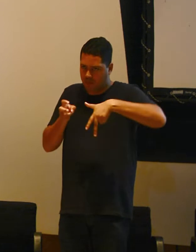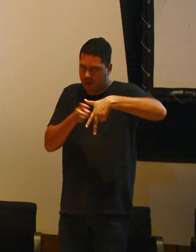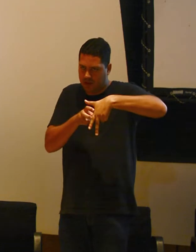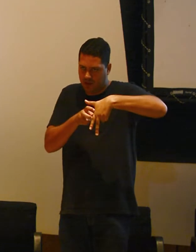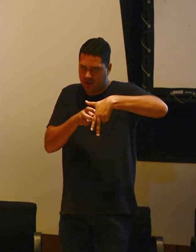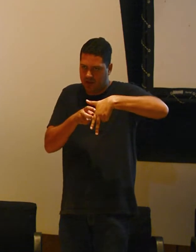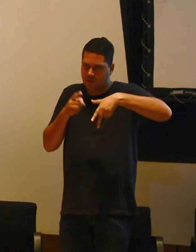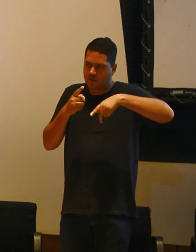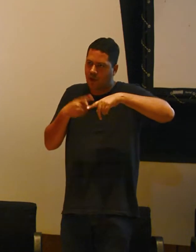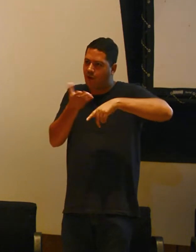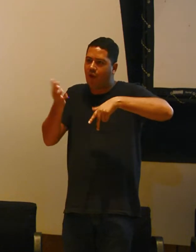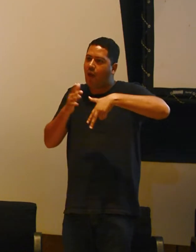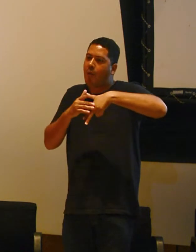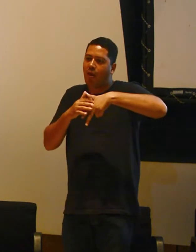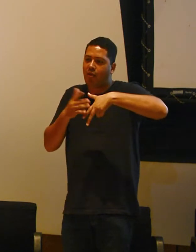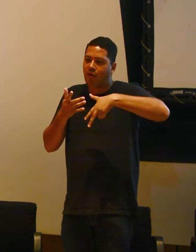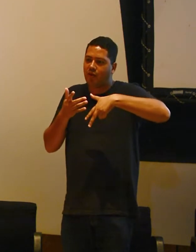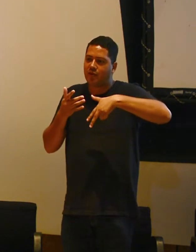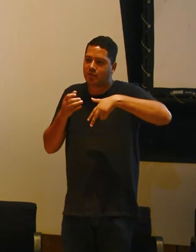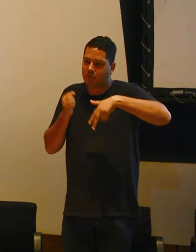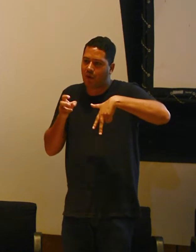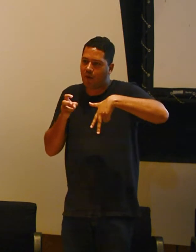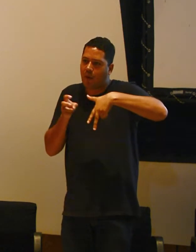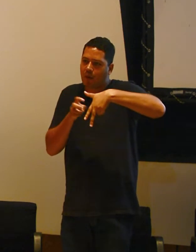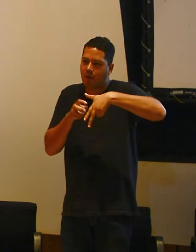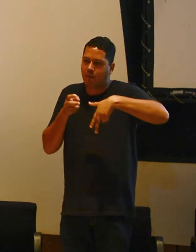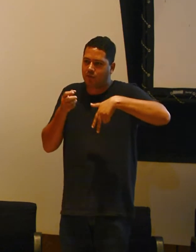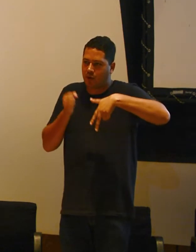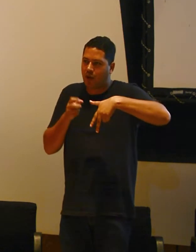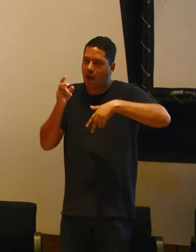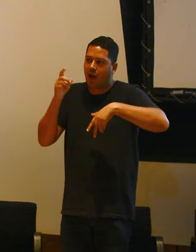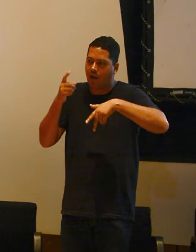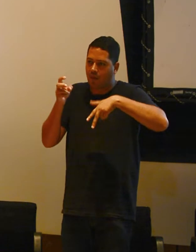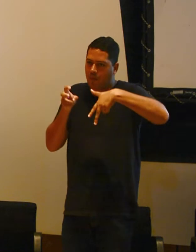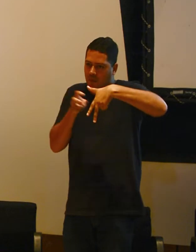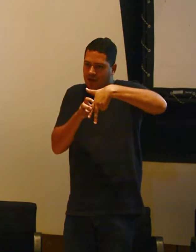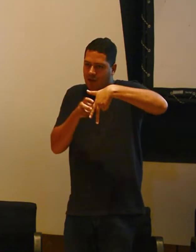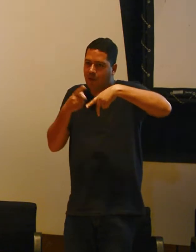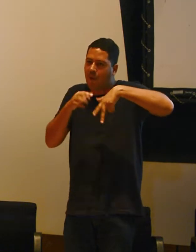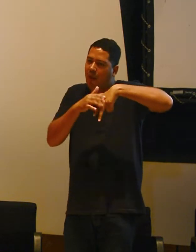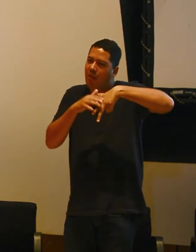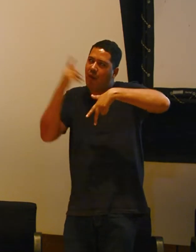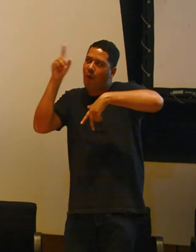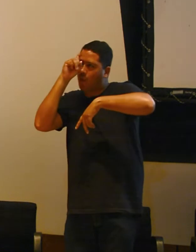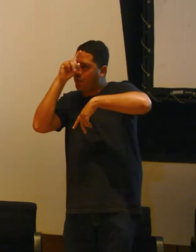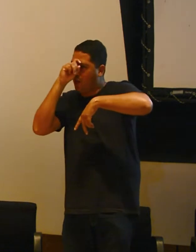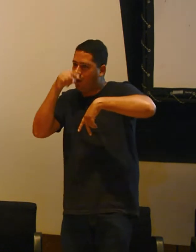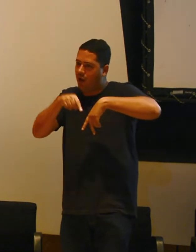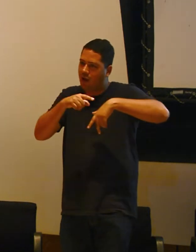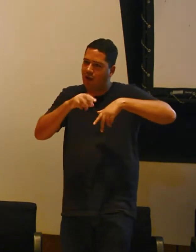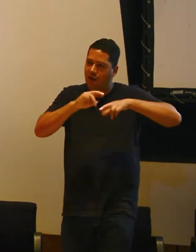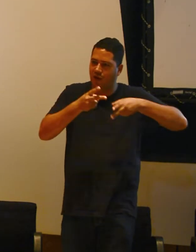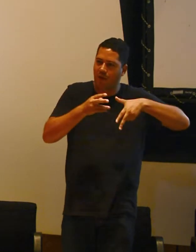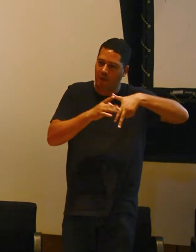orelhas, devemos aguardar novas tecnologias. Eu vou explicar para vocês por que não. A privação sensorial, ou seja,